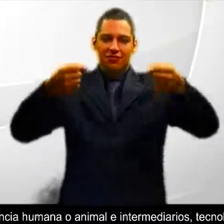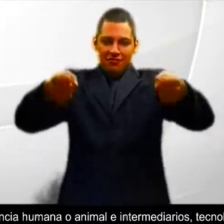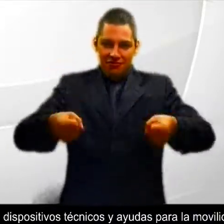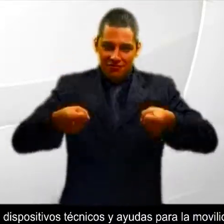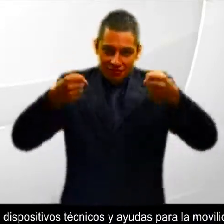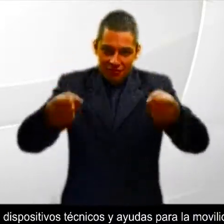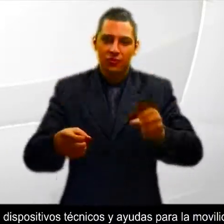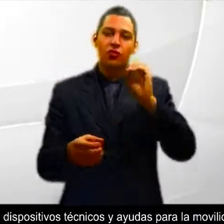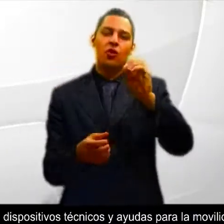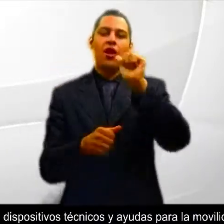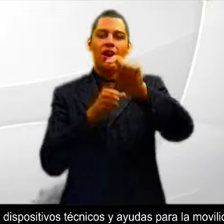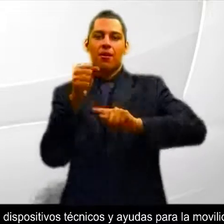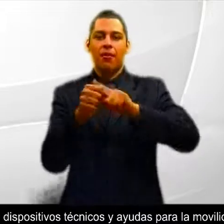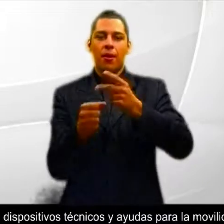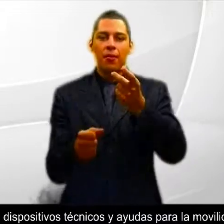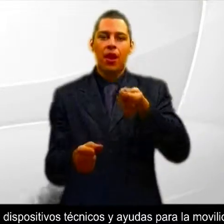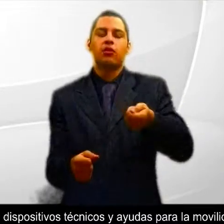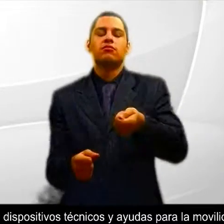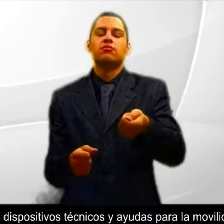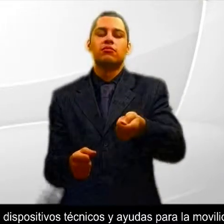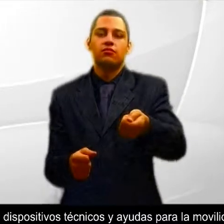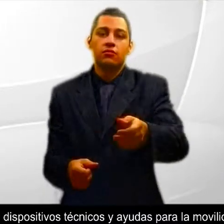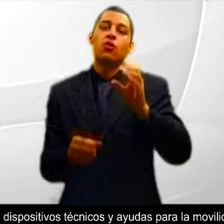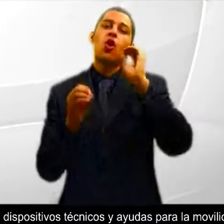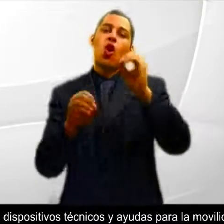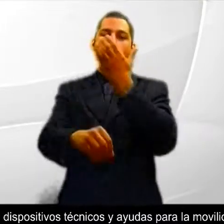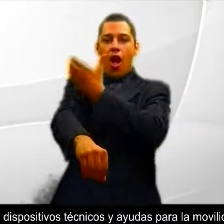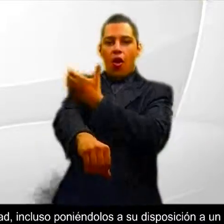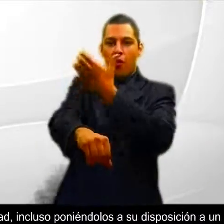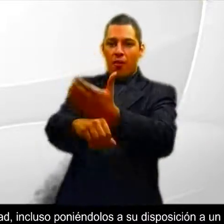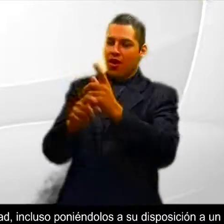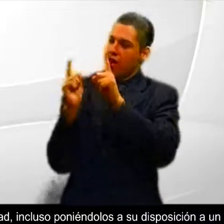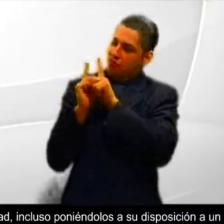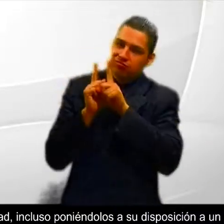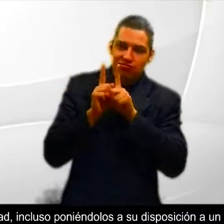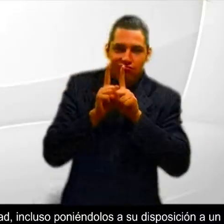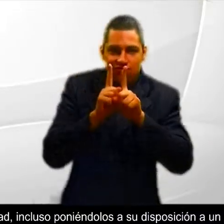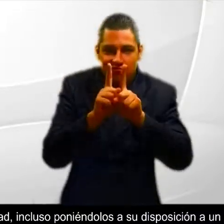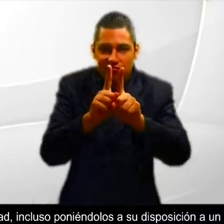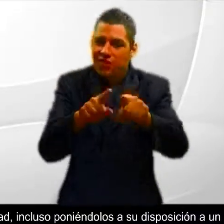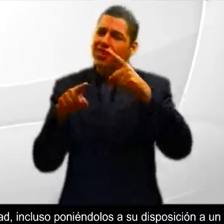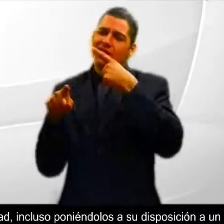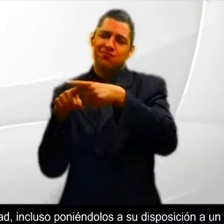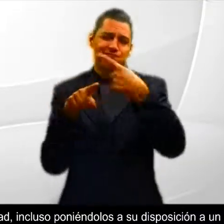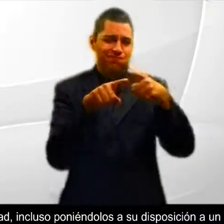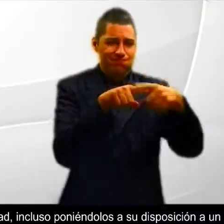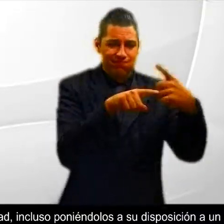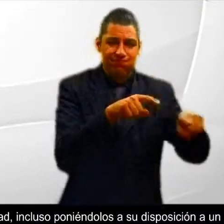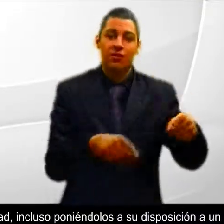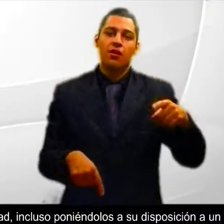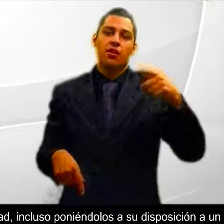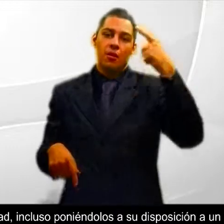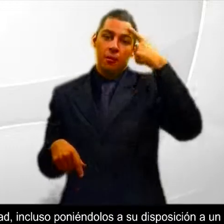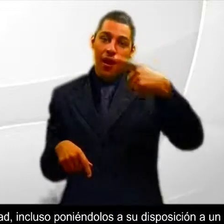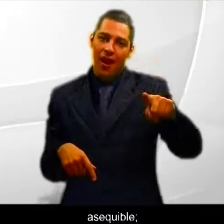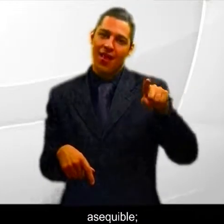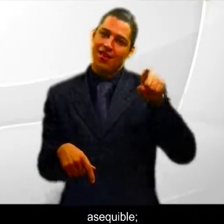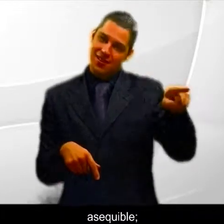tecnologías de apoyo, dispositivos técnicos y ayudas para la movilidad de calidad incluso poniéndolos a su disposición a un costo